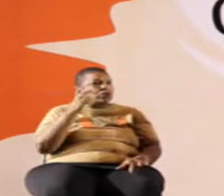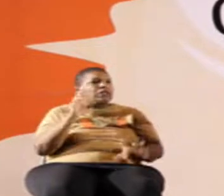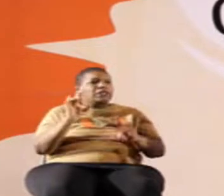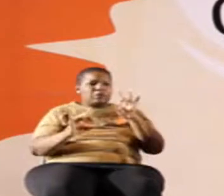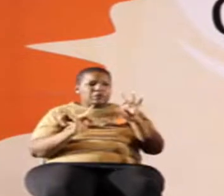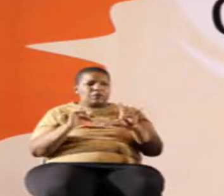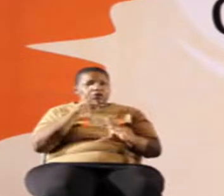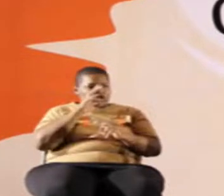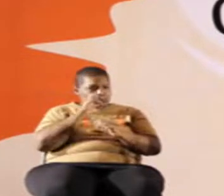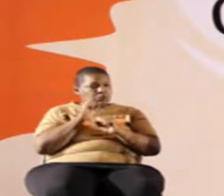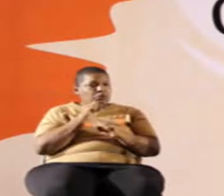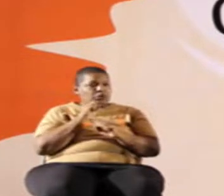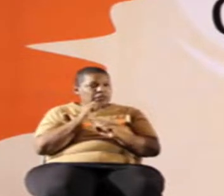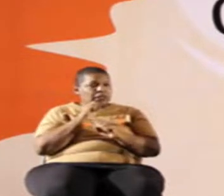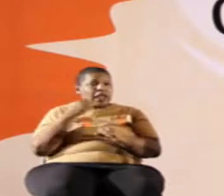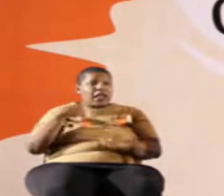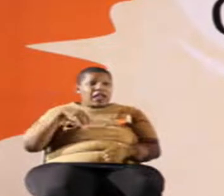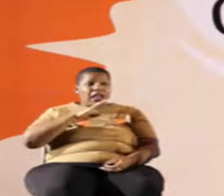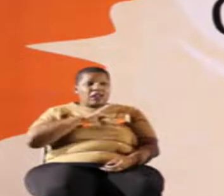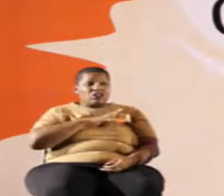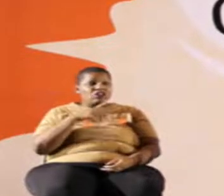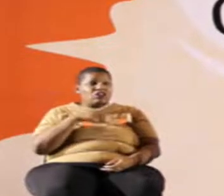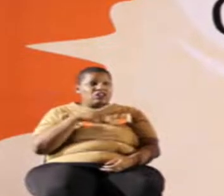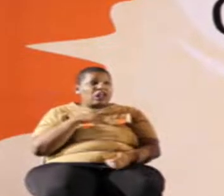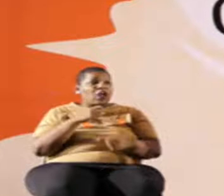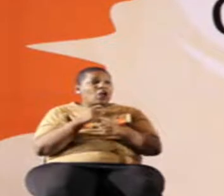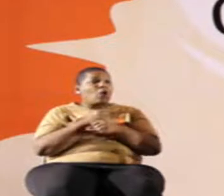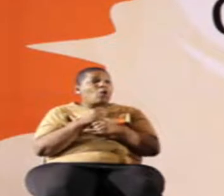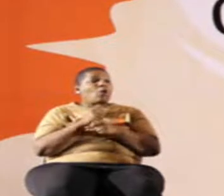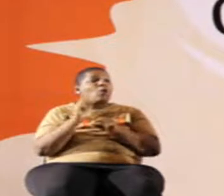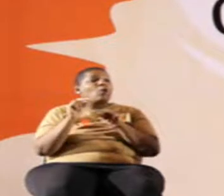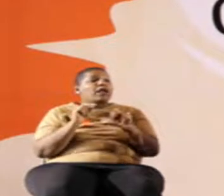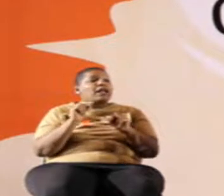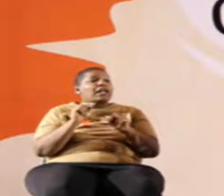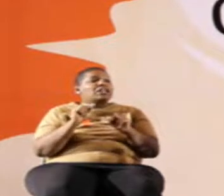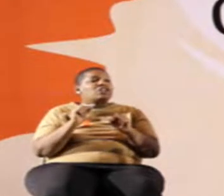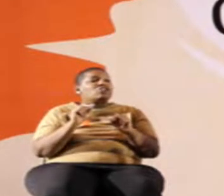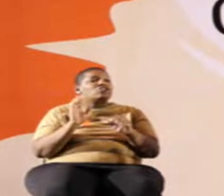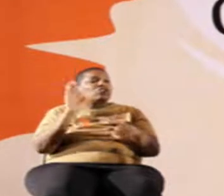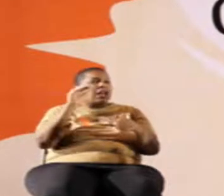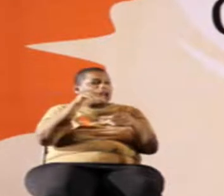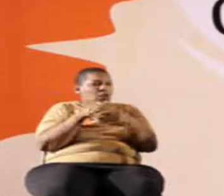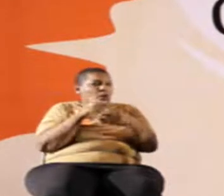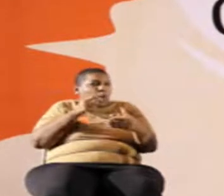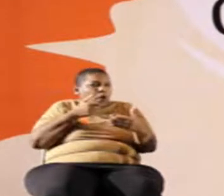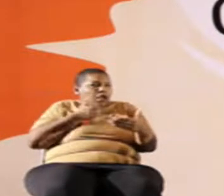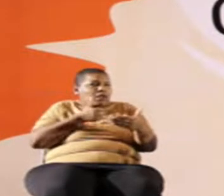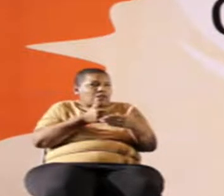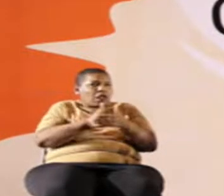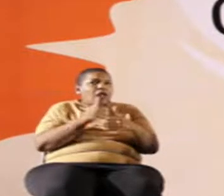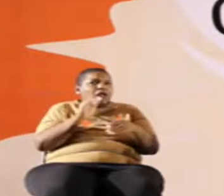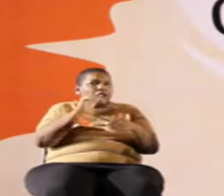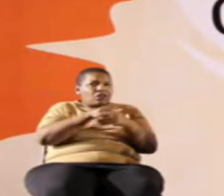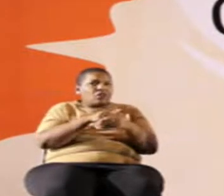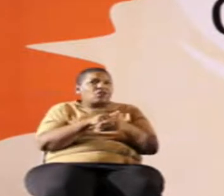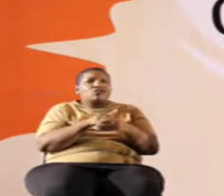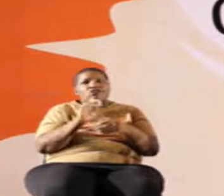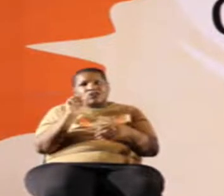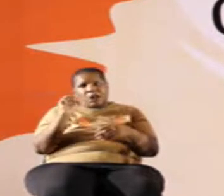poder. A gente está num ano de eleições, quer dizer, as vésperas da eleição, já podemos